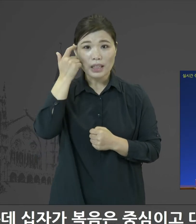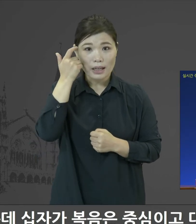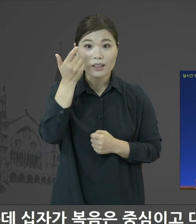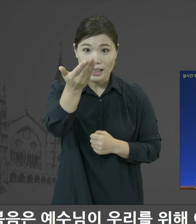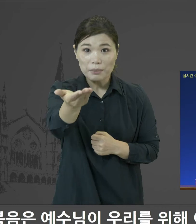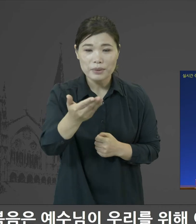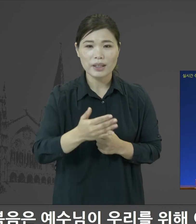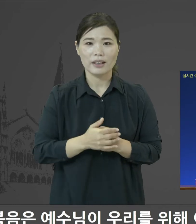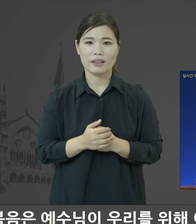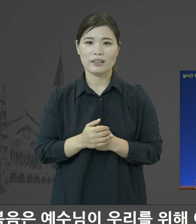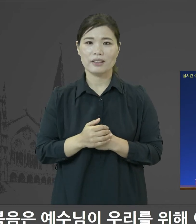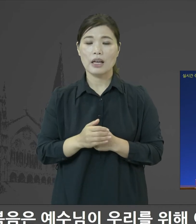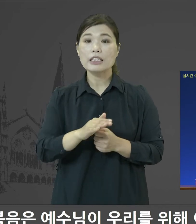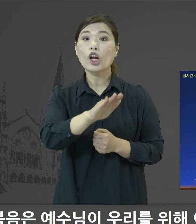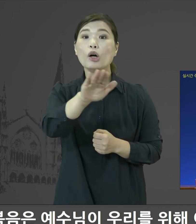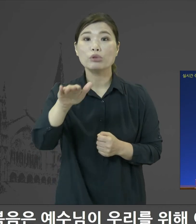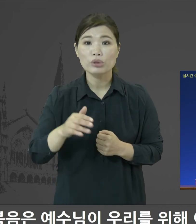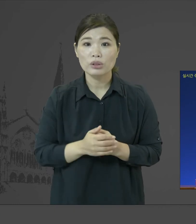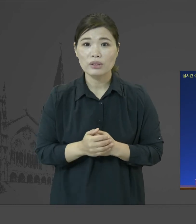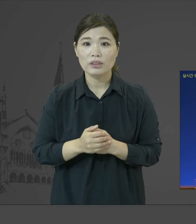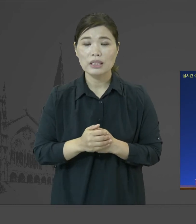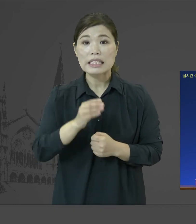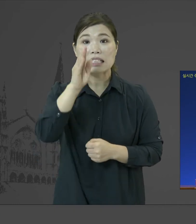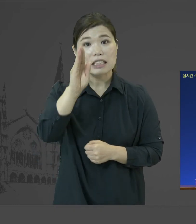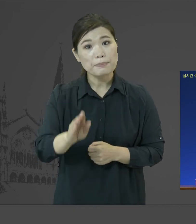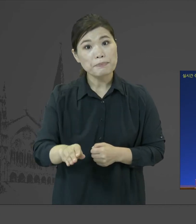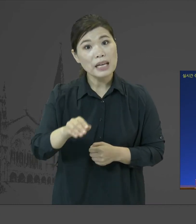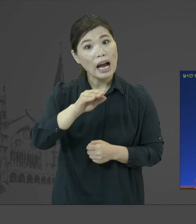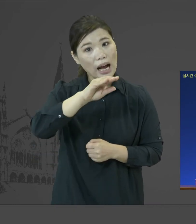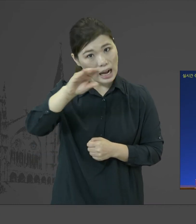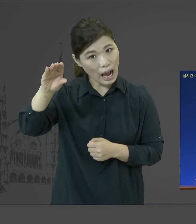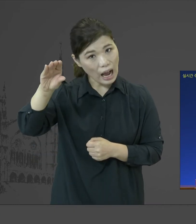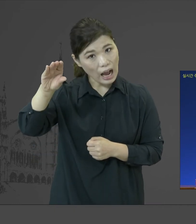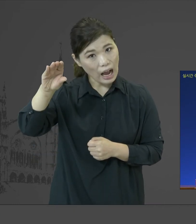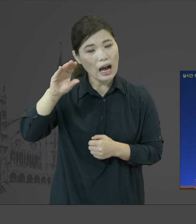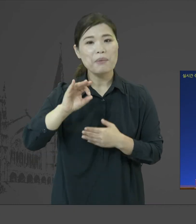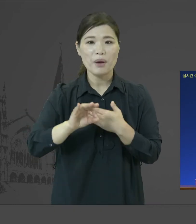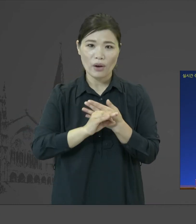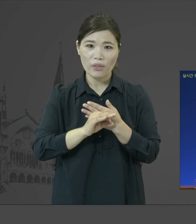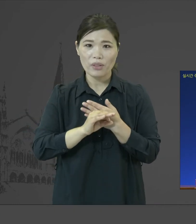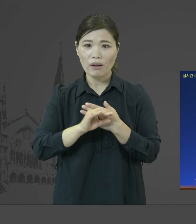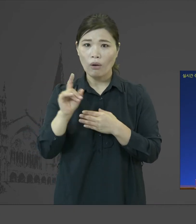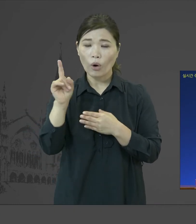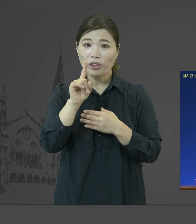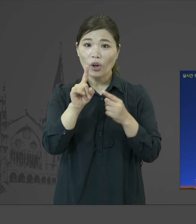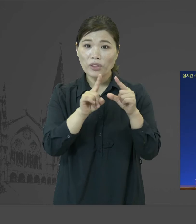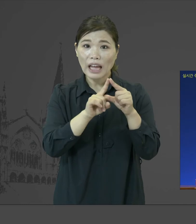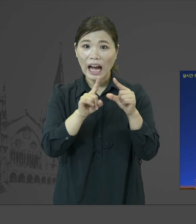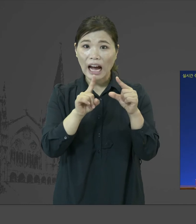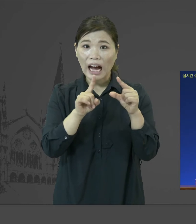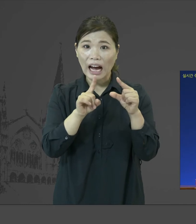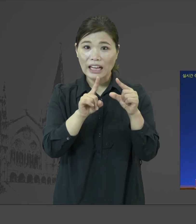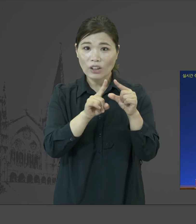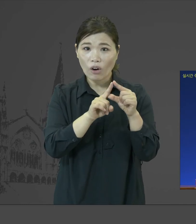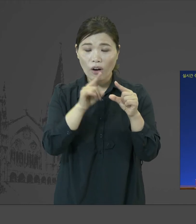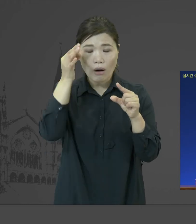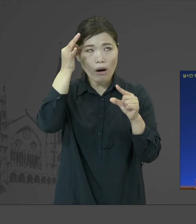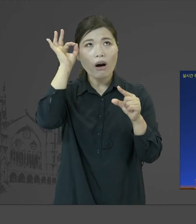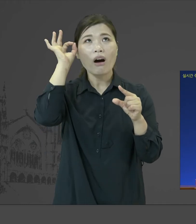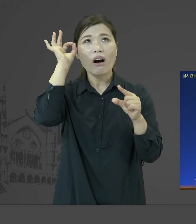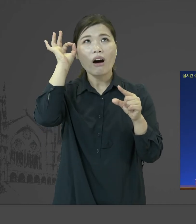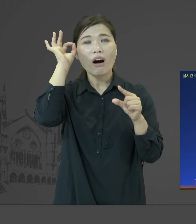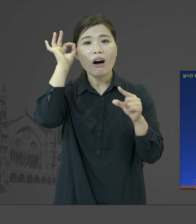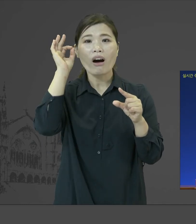싶습니다. 여러분은 십자가 그러면 어떤 단어가 십자가와 연상되어서 제일